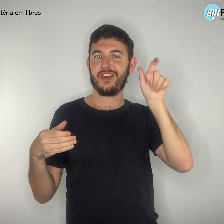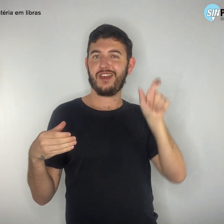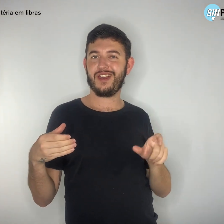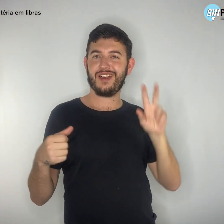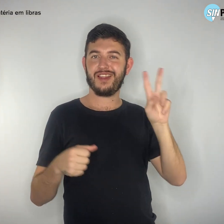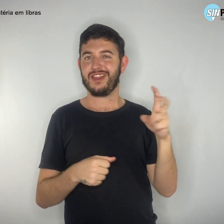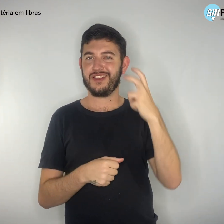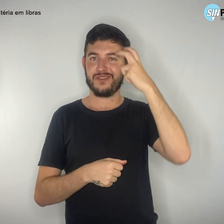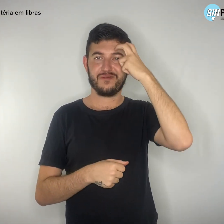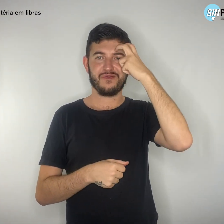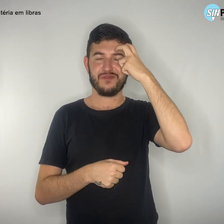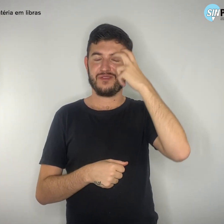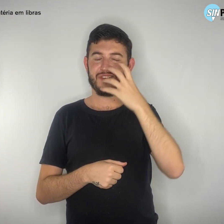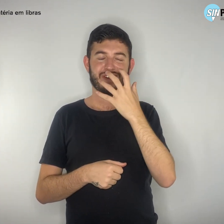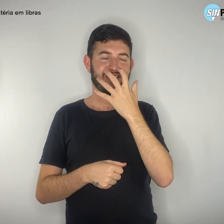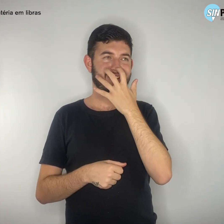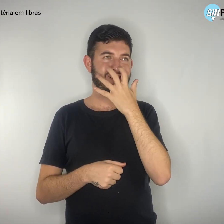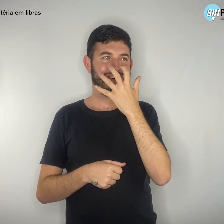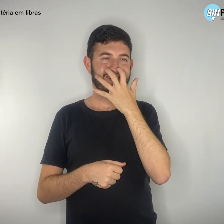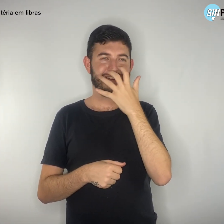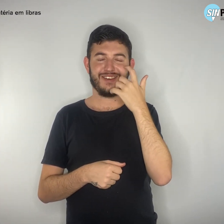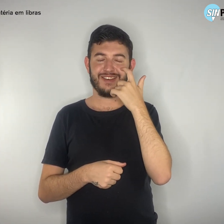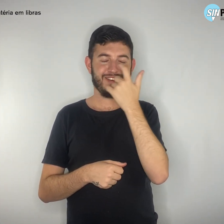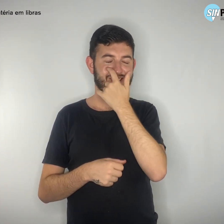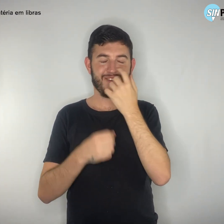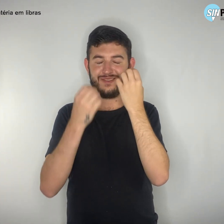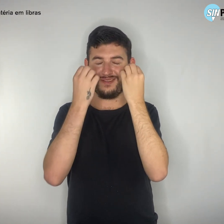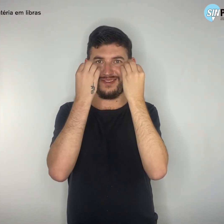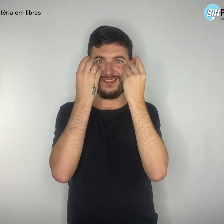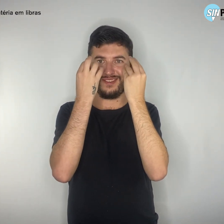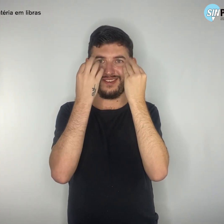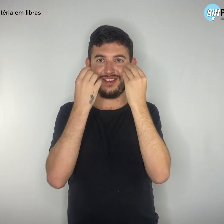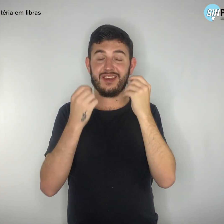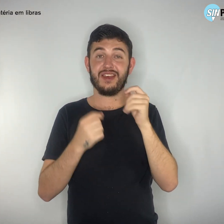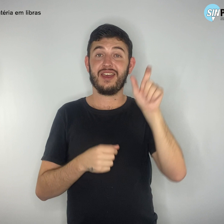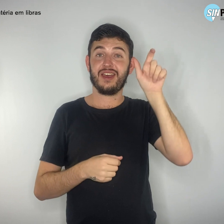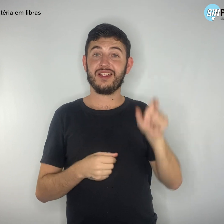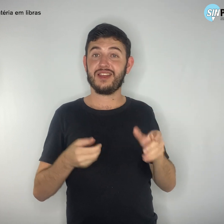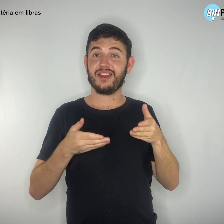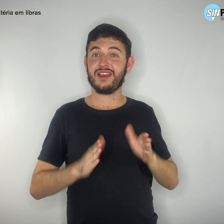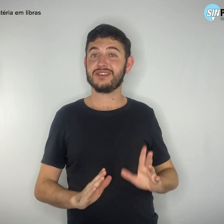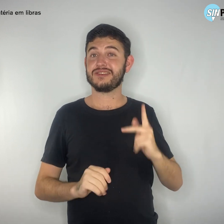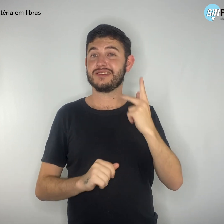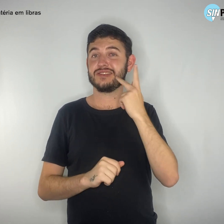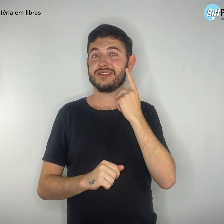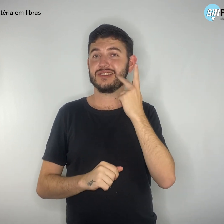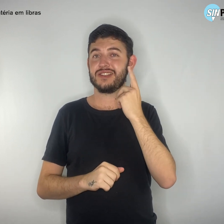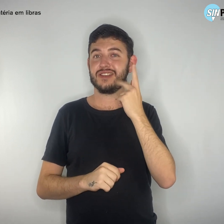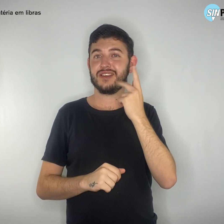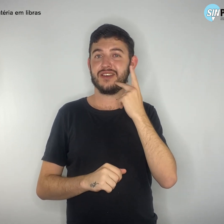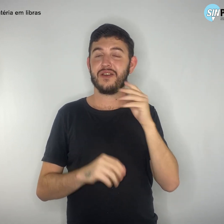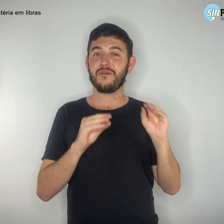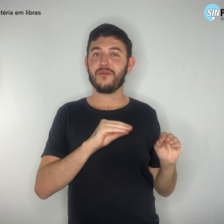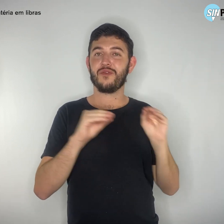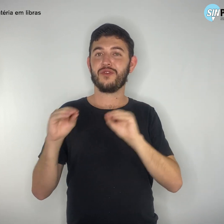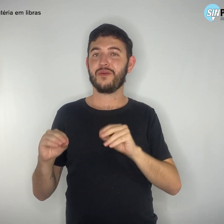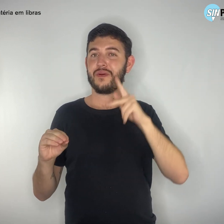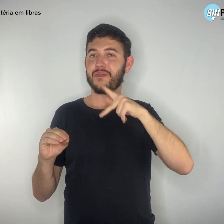admirável. Nascida no Ceará e criada na Paraíba, Maria Holanda